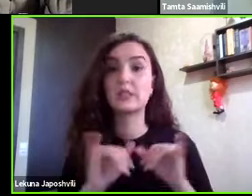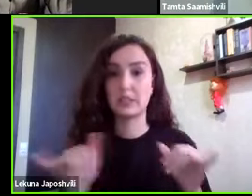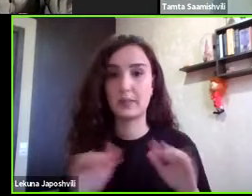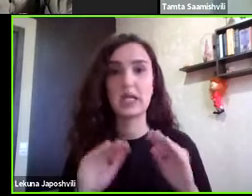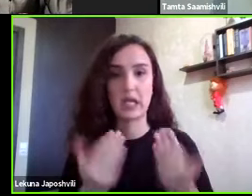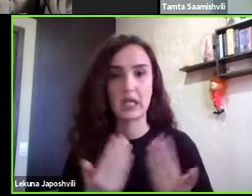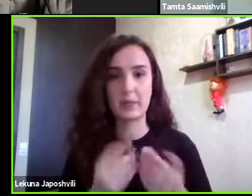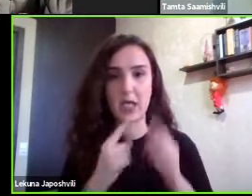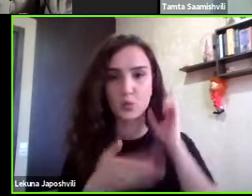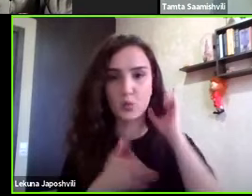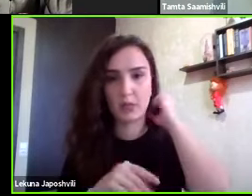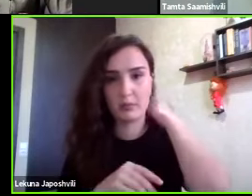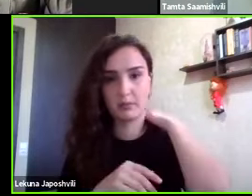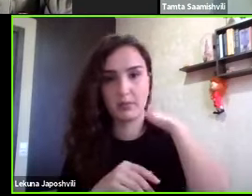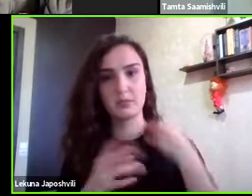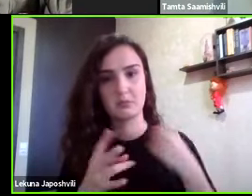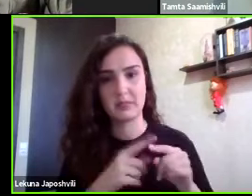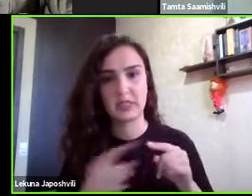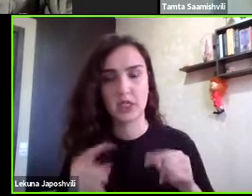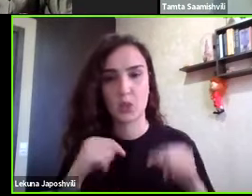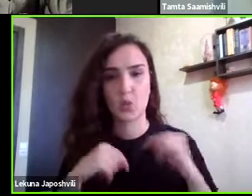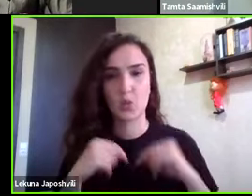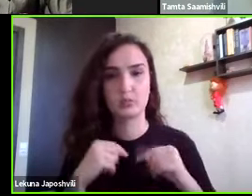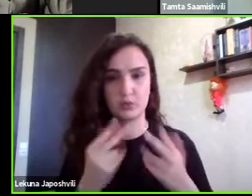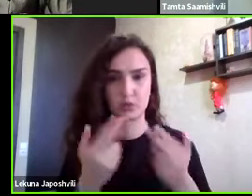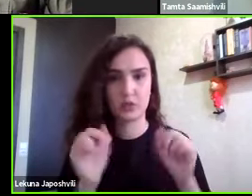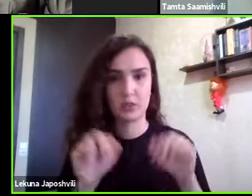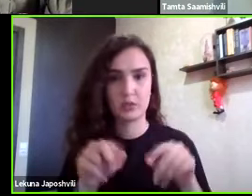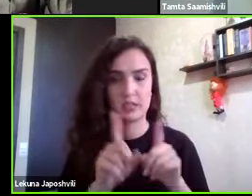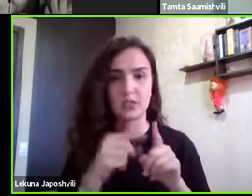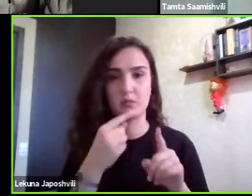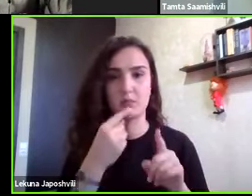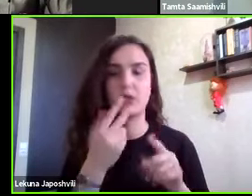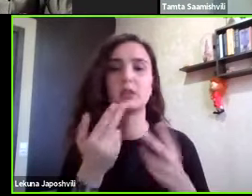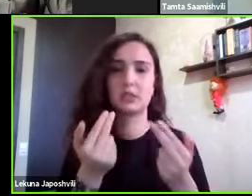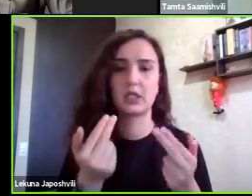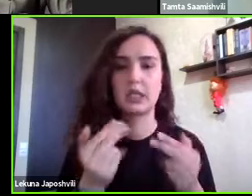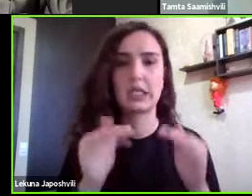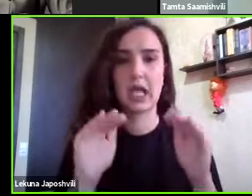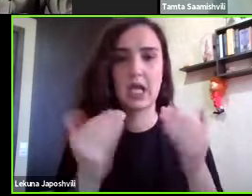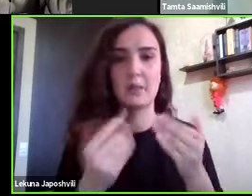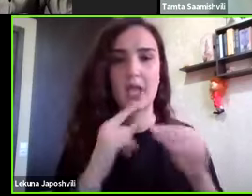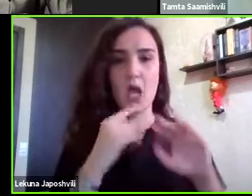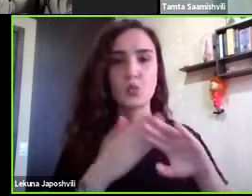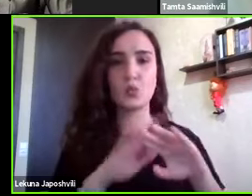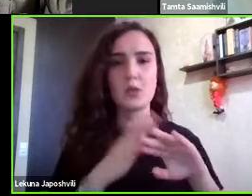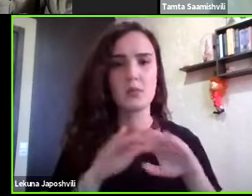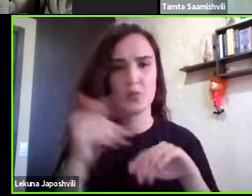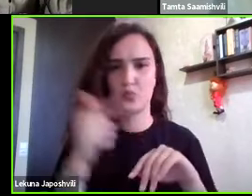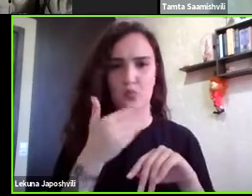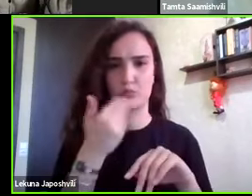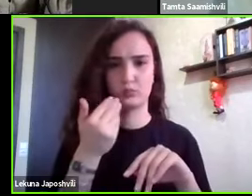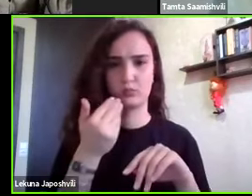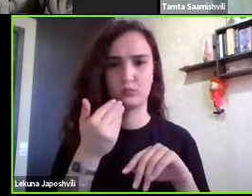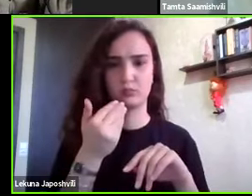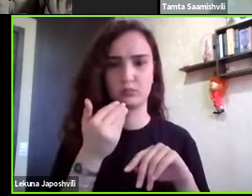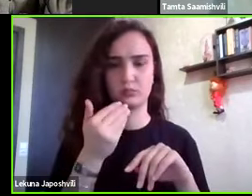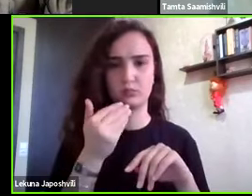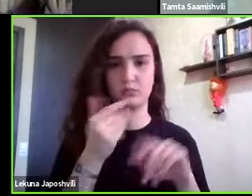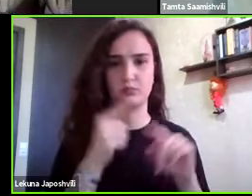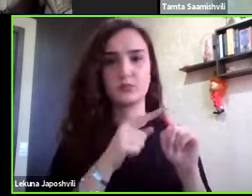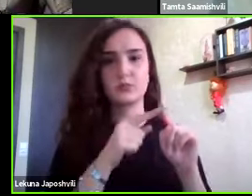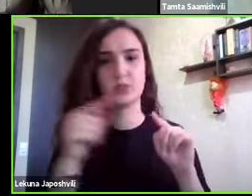ნაკლები გართულებებით მიმდინარეობს. შეიძლება ასეთი რამის თქმა. დიახ, ნაკლები გართულებებით